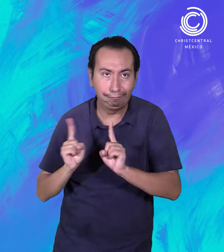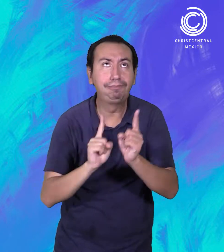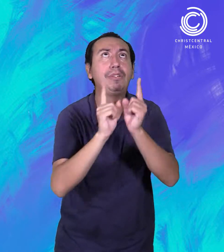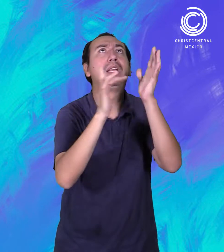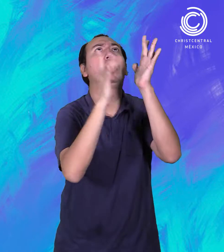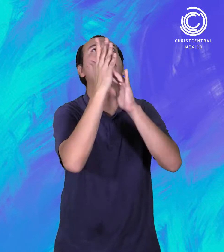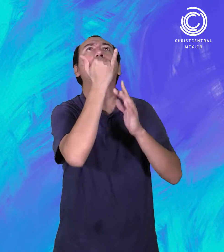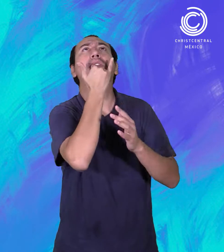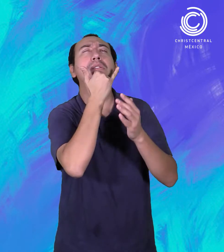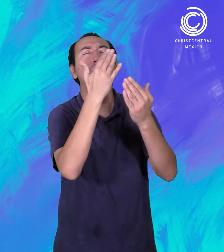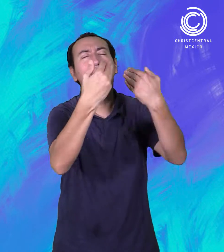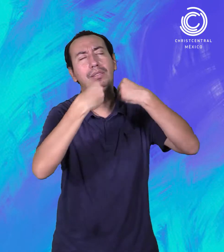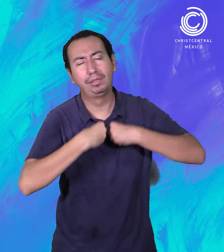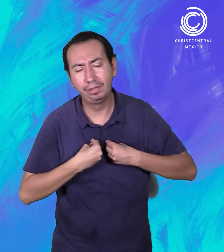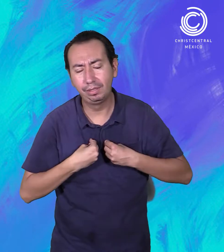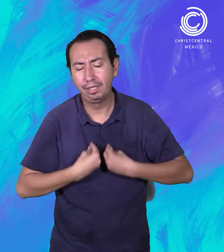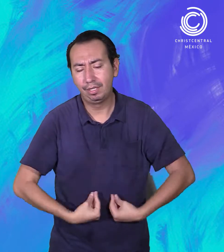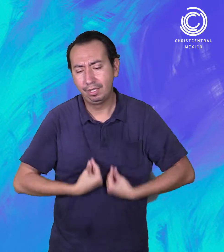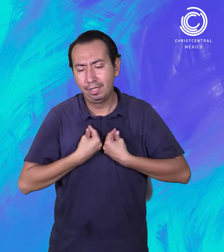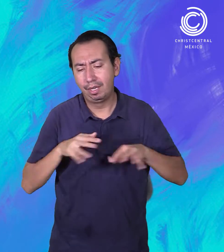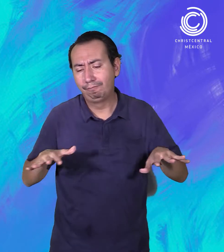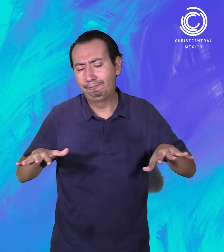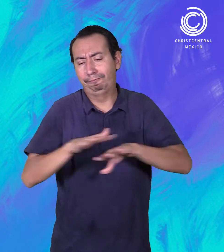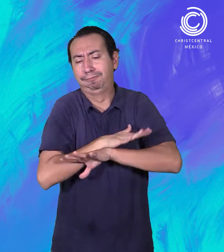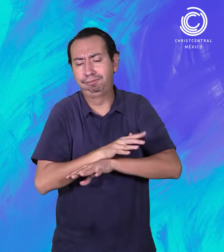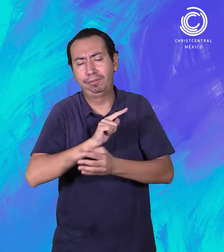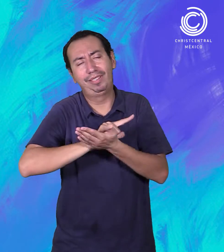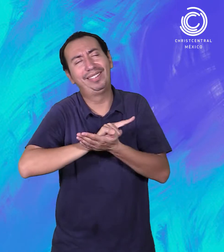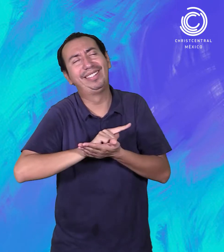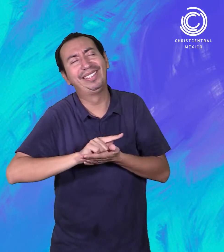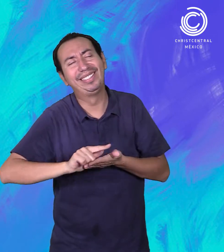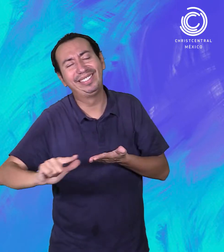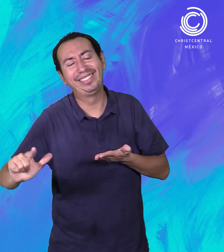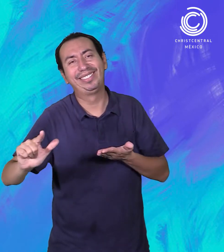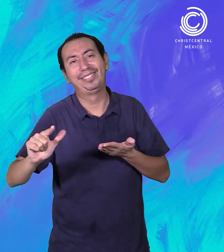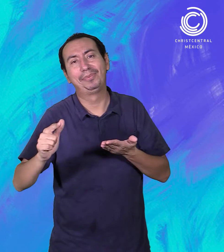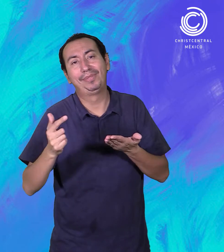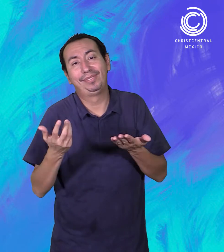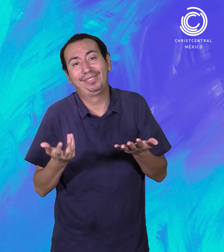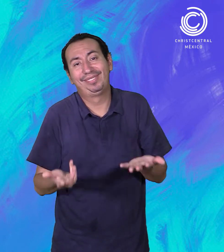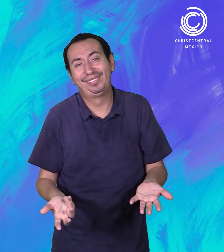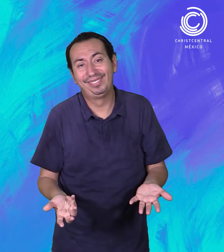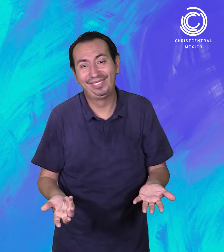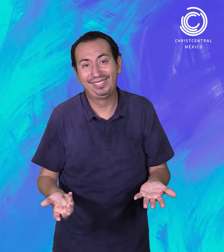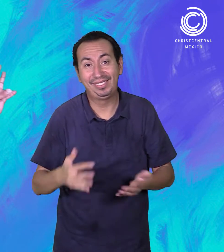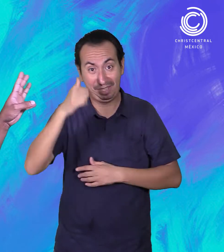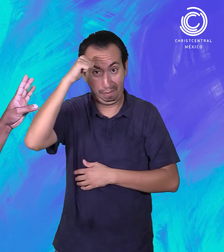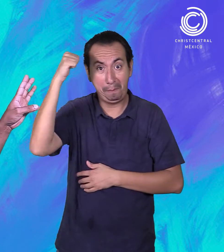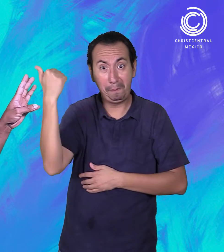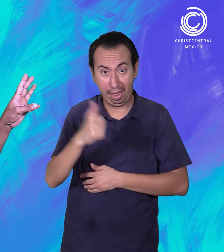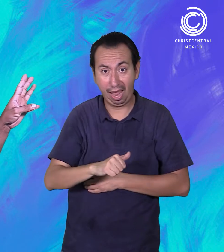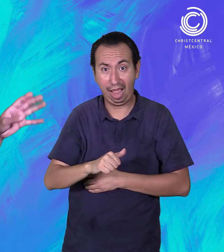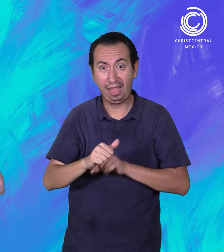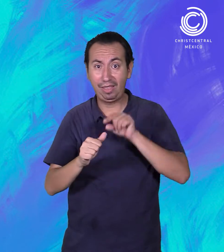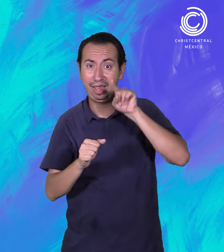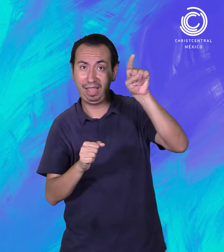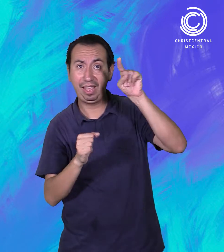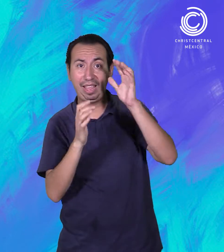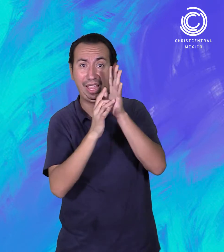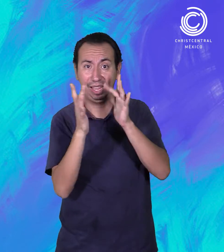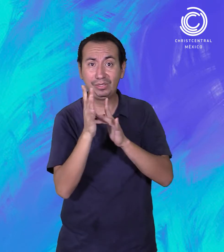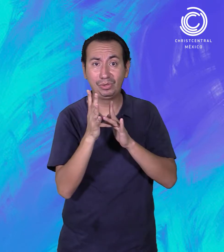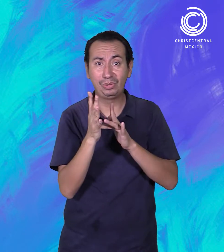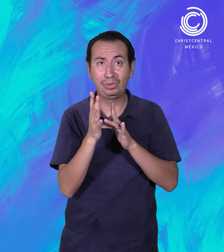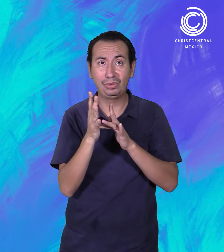creyentes para ir a la única fuente de vida que nos limpia también, no solamente de nuestro pecado, sino